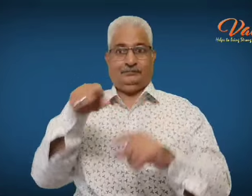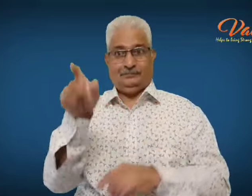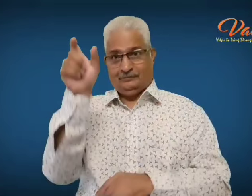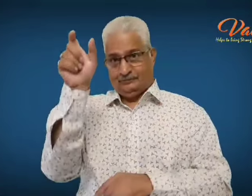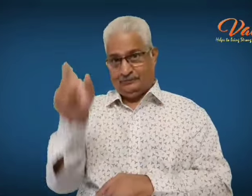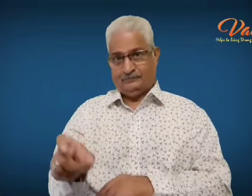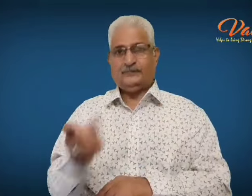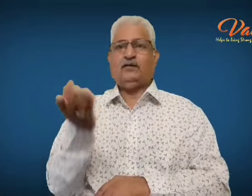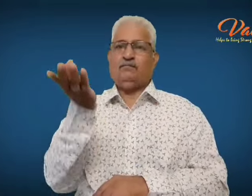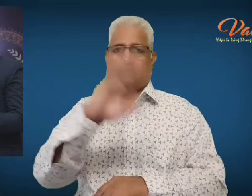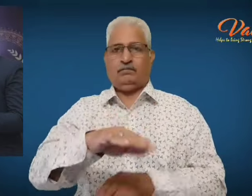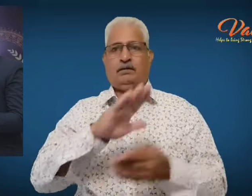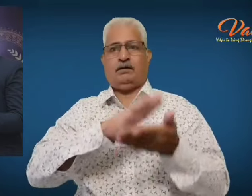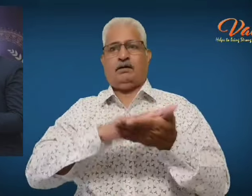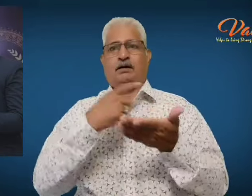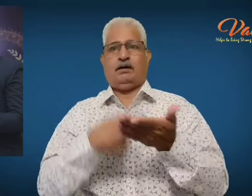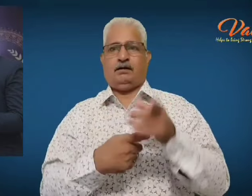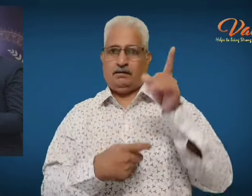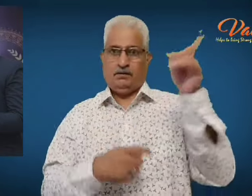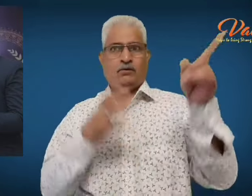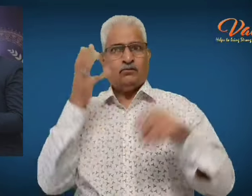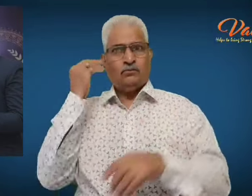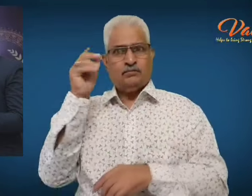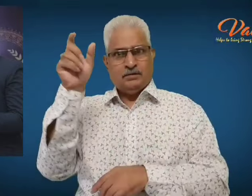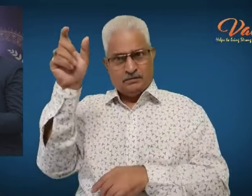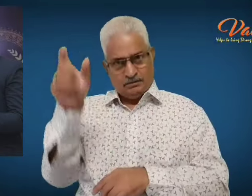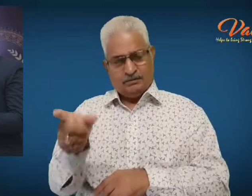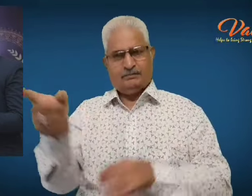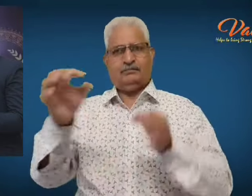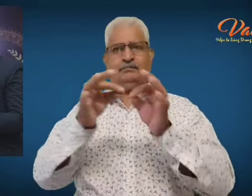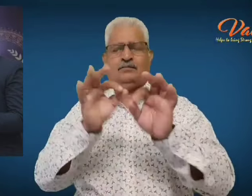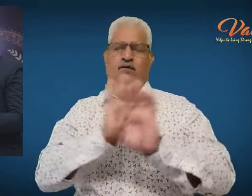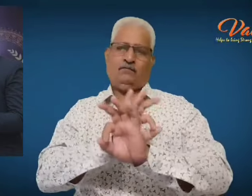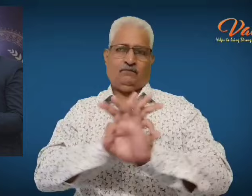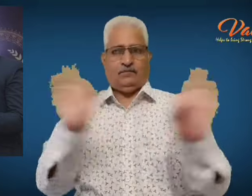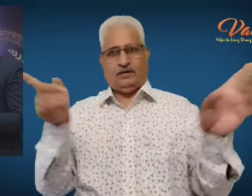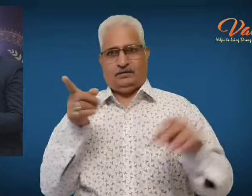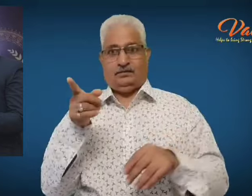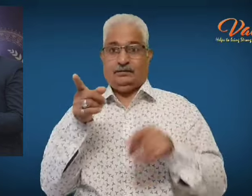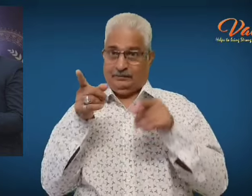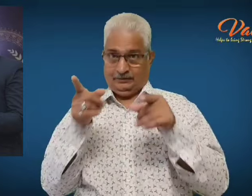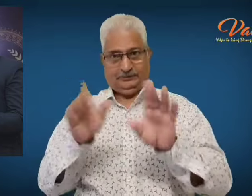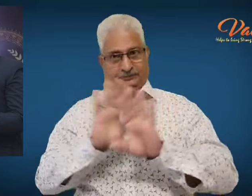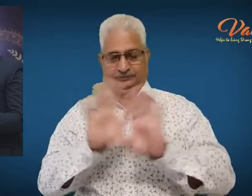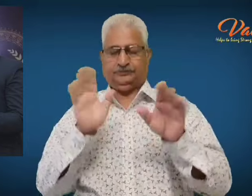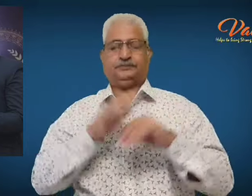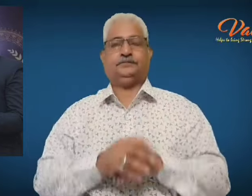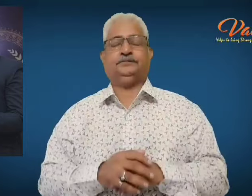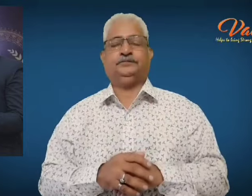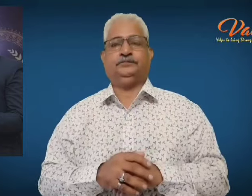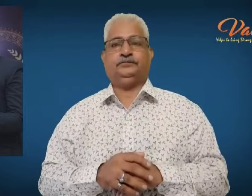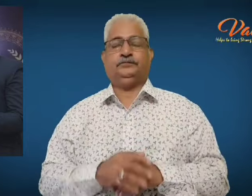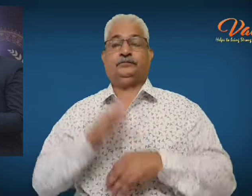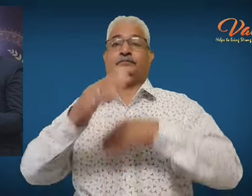हैं। हमारे दीपक गाबा जी, जो सांकेतिक भाषा को जानते हैं, वो भी वहाँ आएंगे और आप सभी